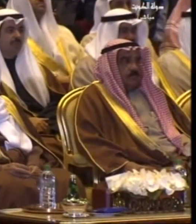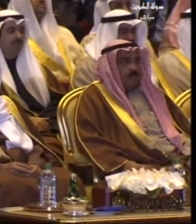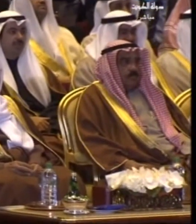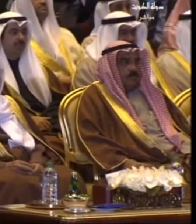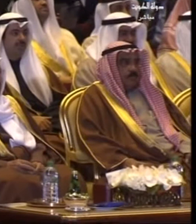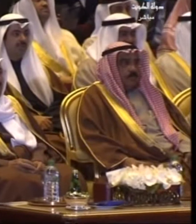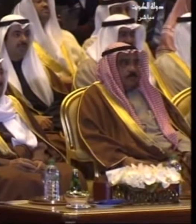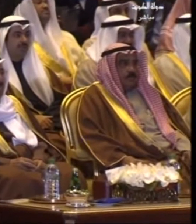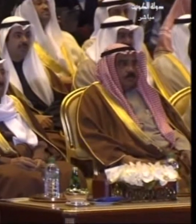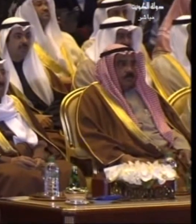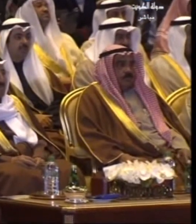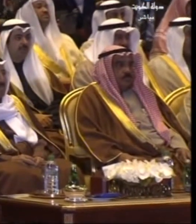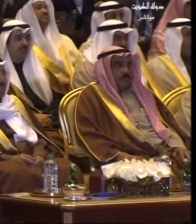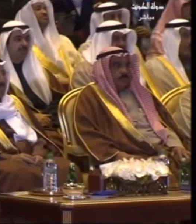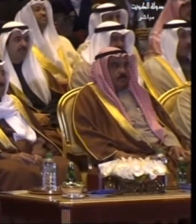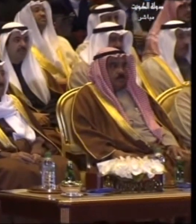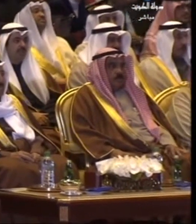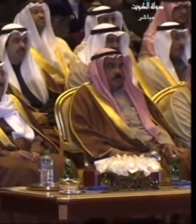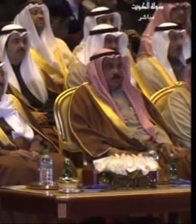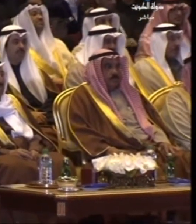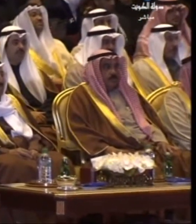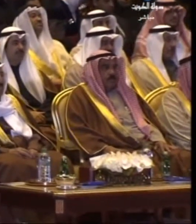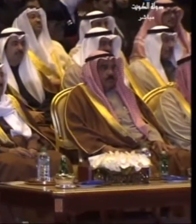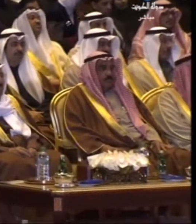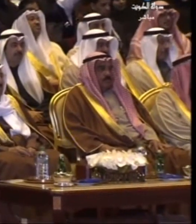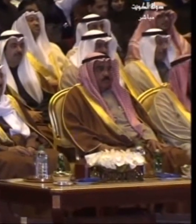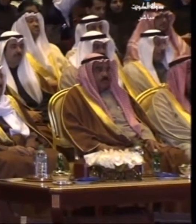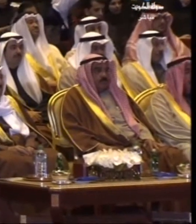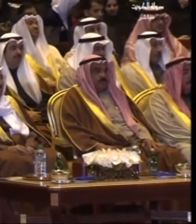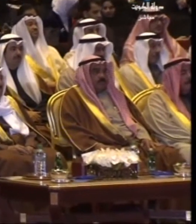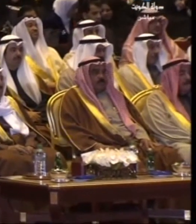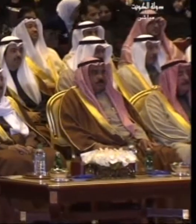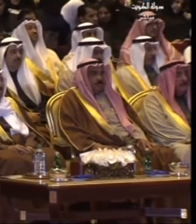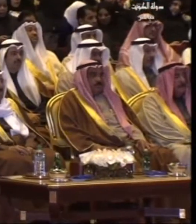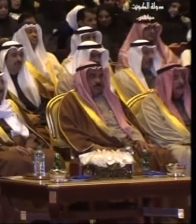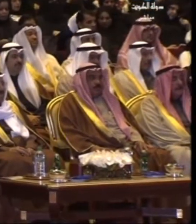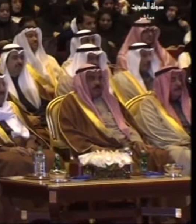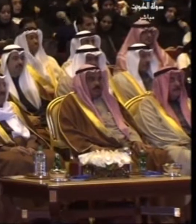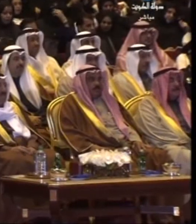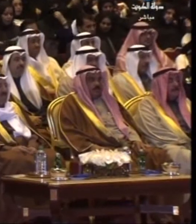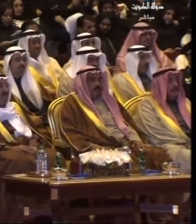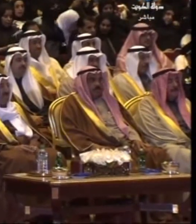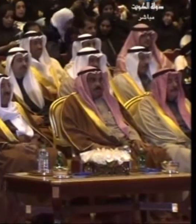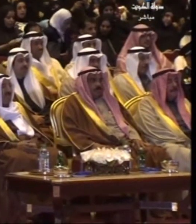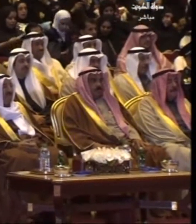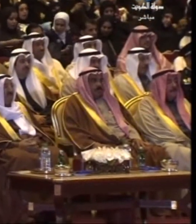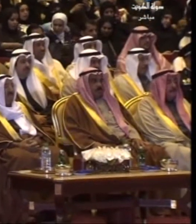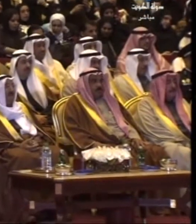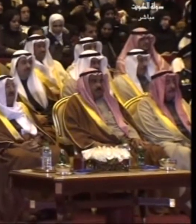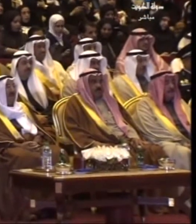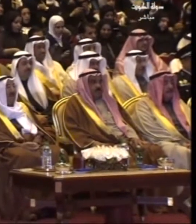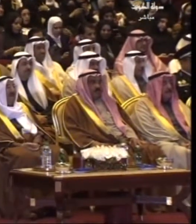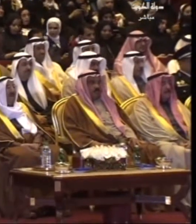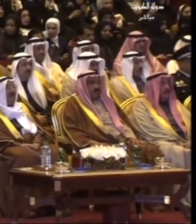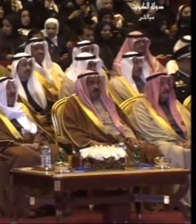الله، معالي السيد عيسى أحمد الكندري رئيس مجلس الأمة بالإنابة، معالي الوزراء